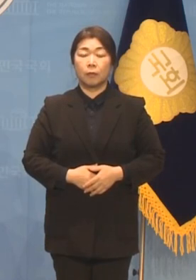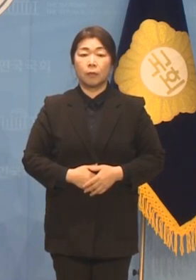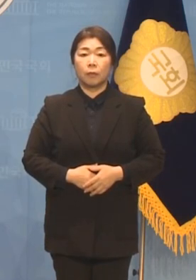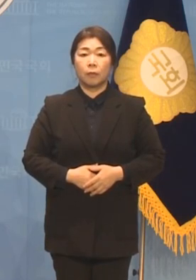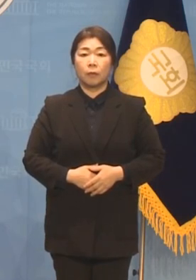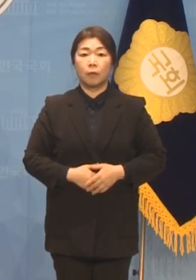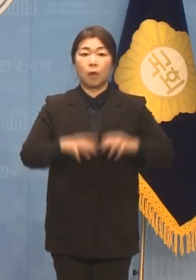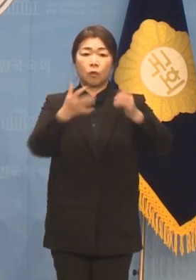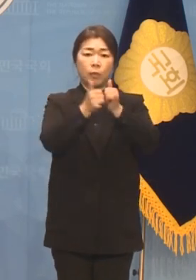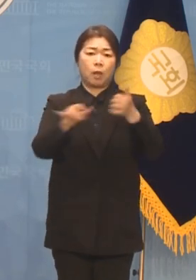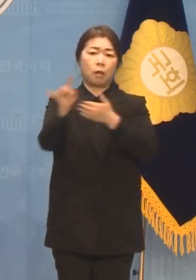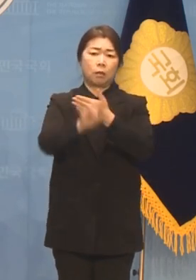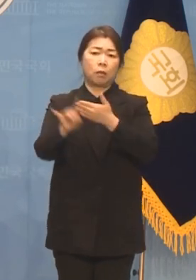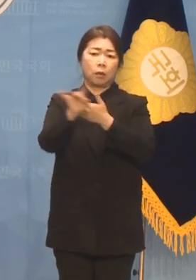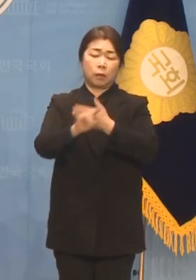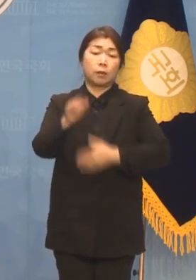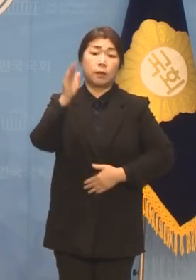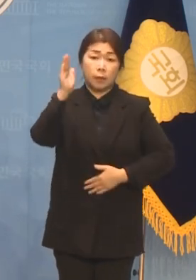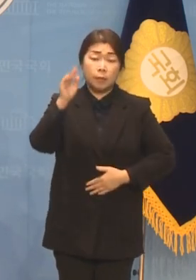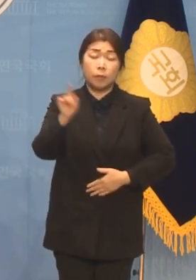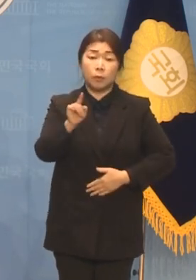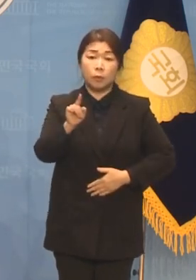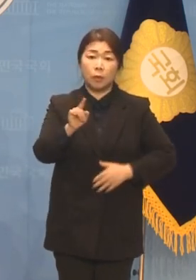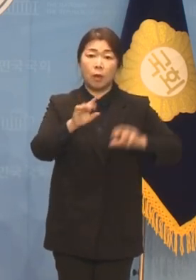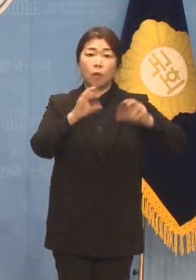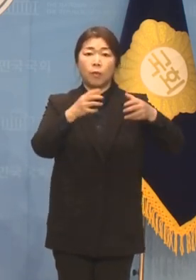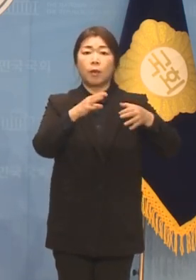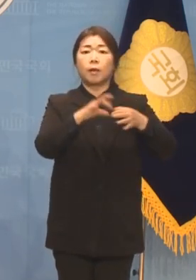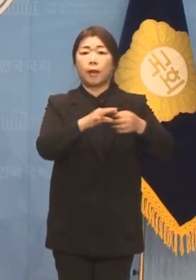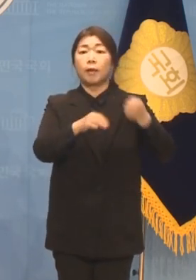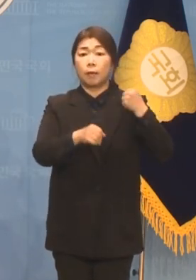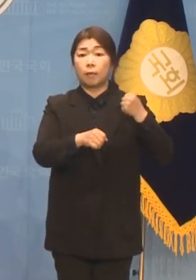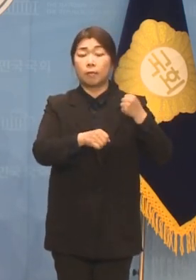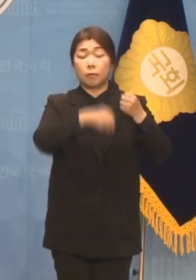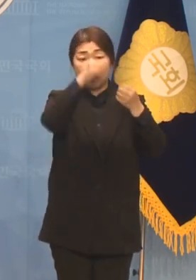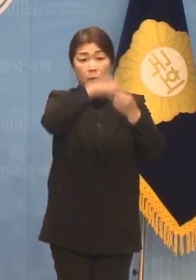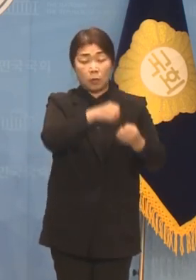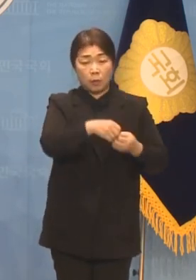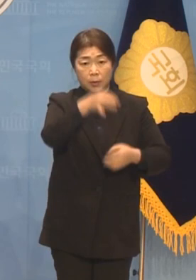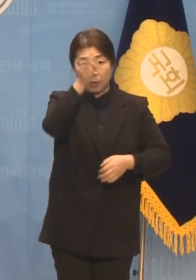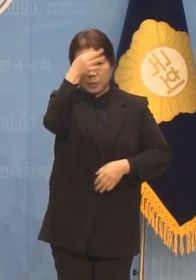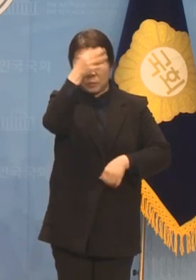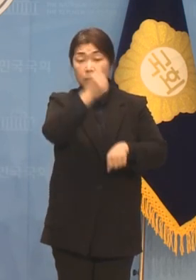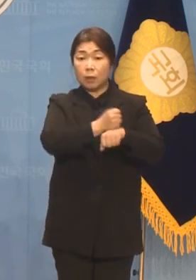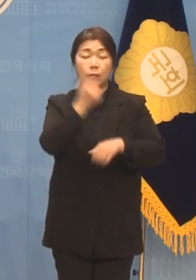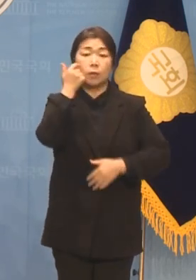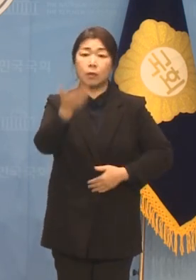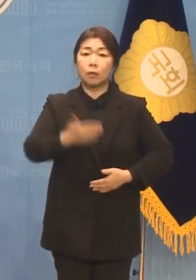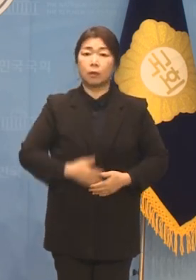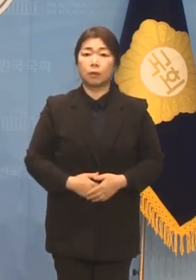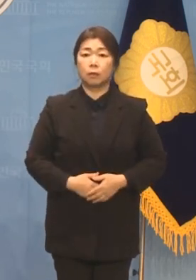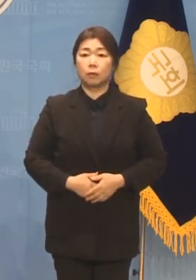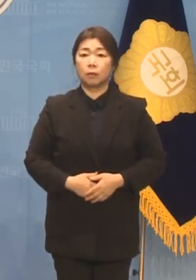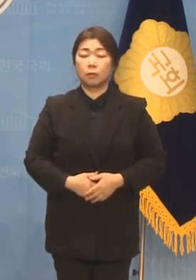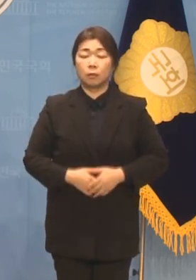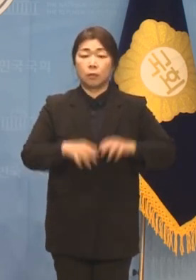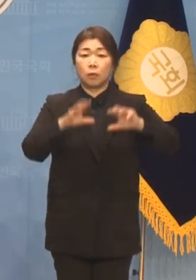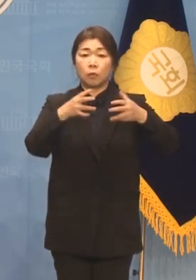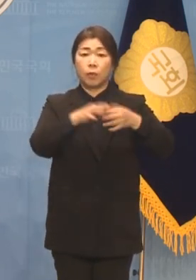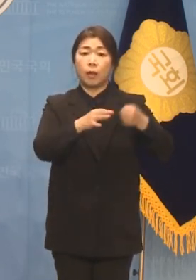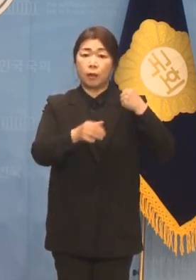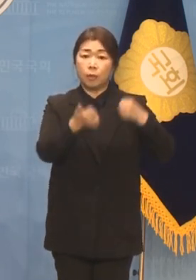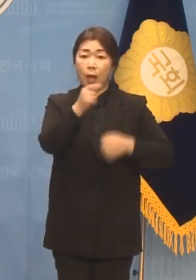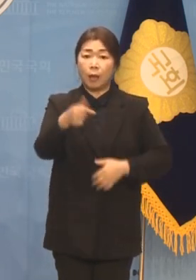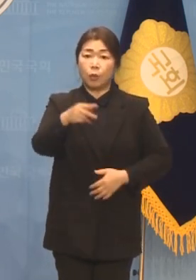국민 속이기 망언은 국민의힘의 전통입니까? 국민의힘 한동훈 비대위원장은